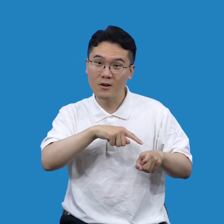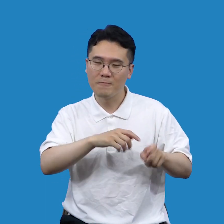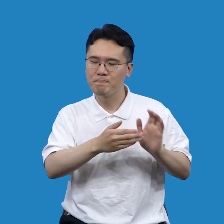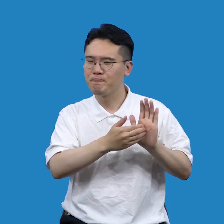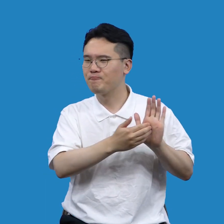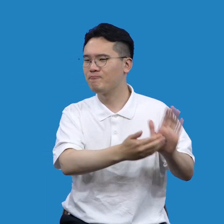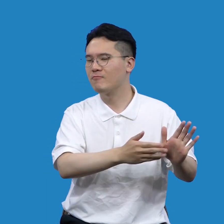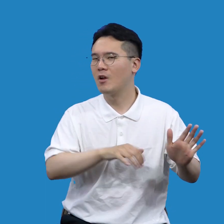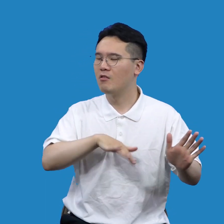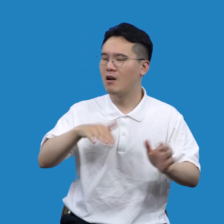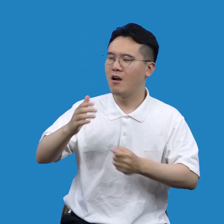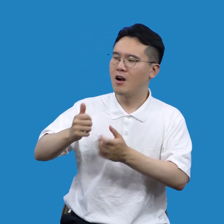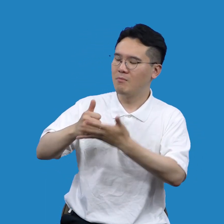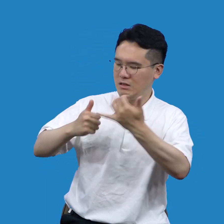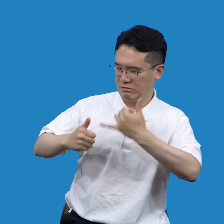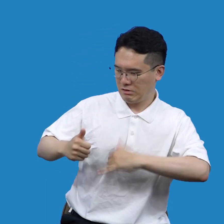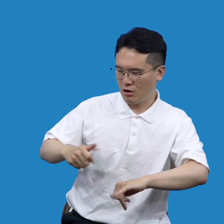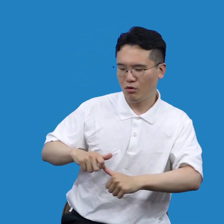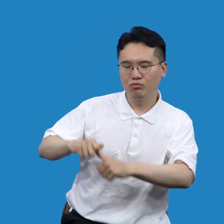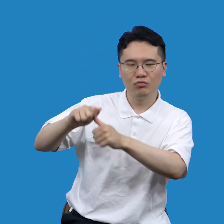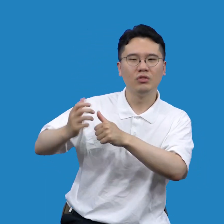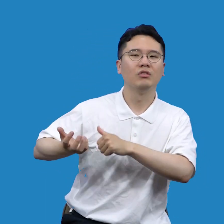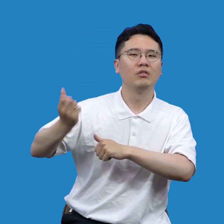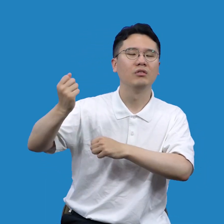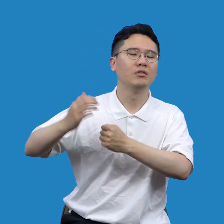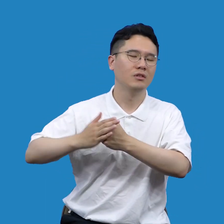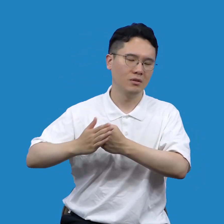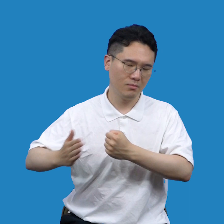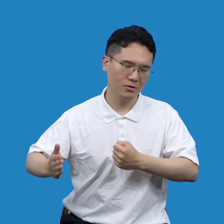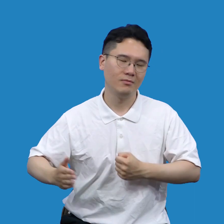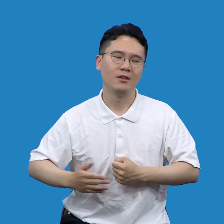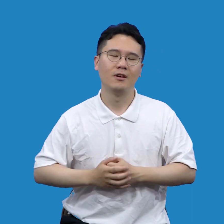구원을 얻었기 때문입니다. 할렐루야.